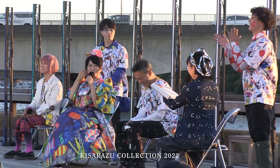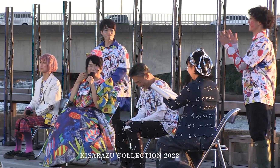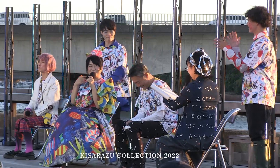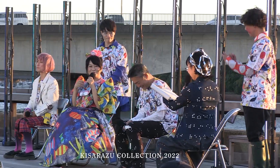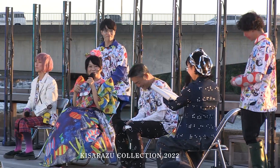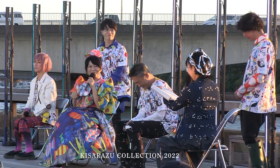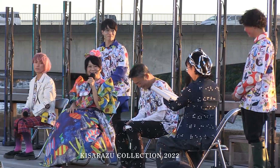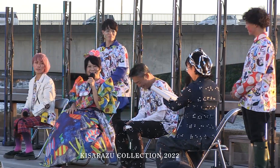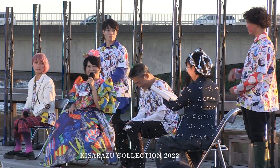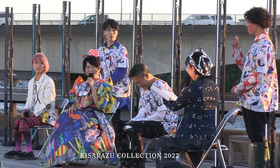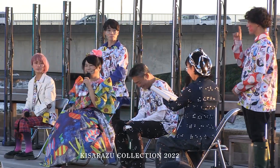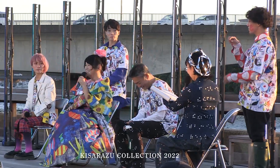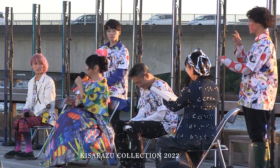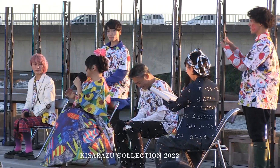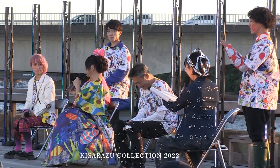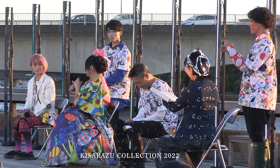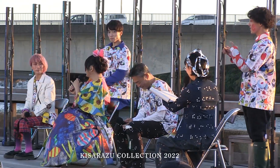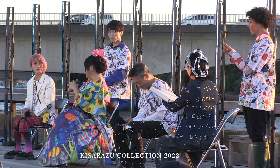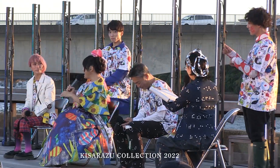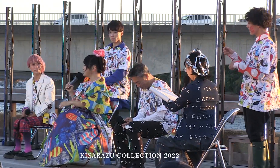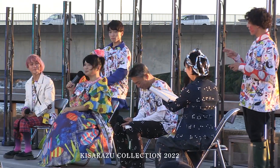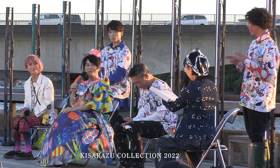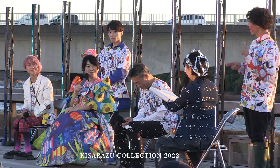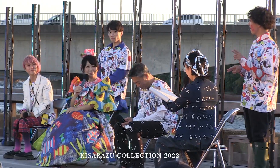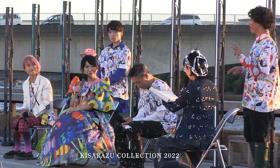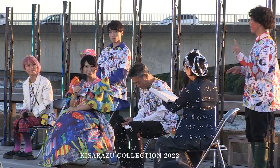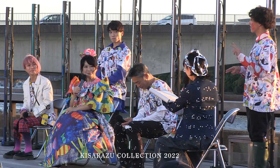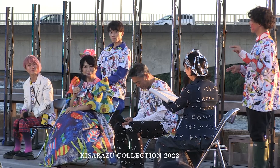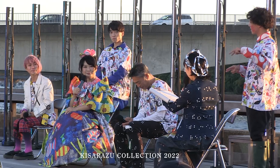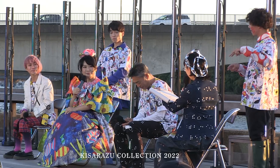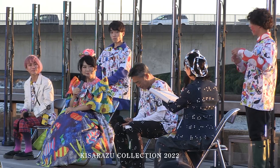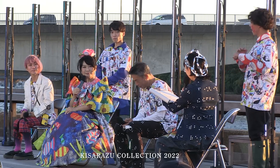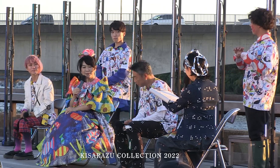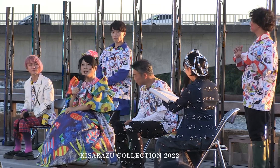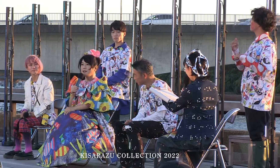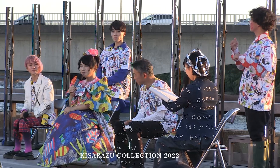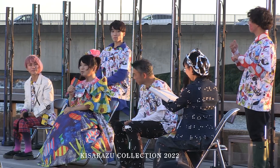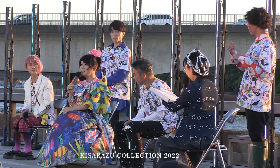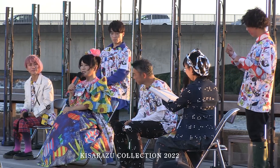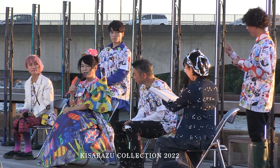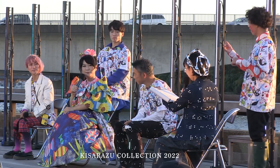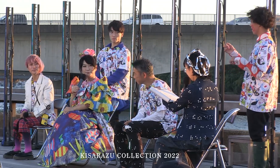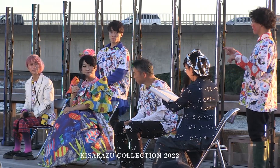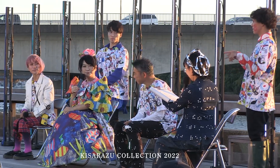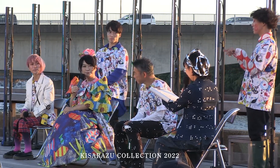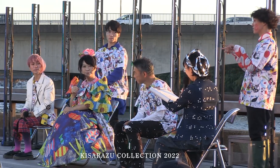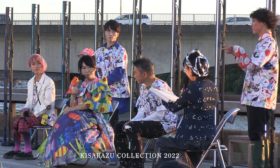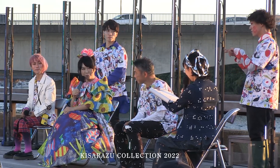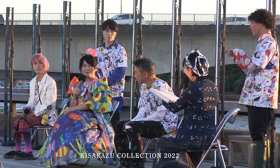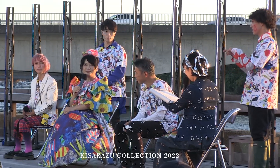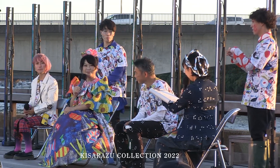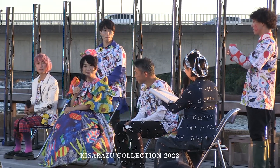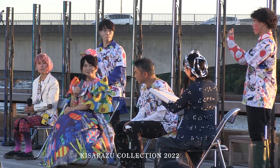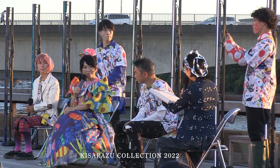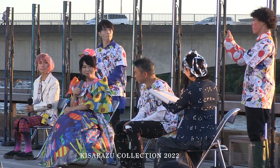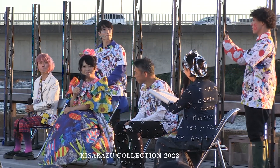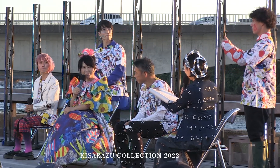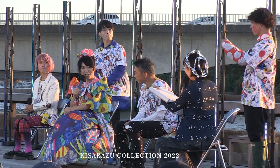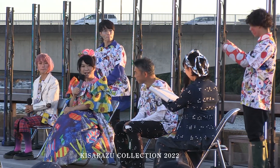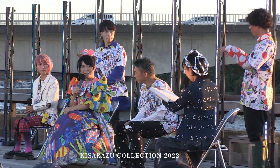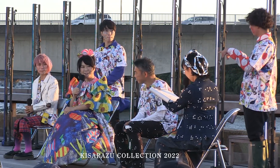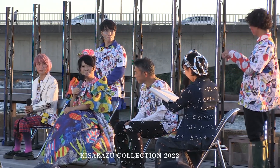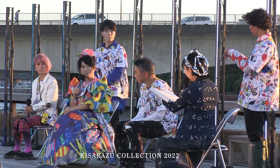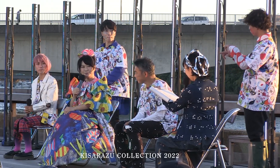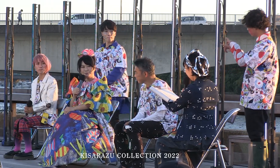はい、 古田さんと春菜愛さんは今まで何度もファッションショーやテレビ番組で共演があるとのこと